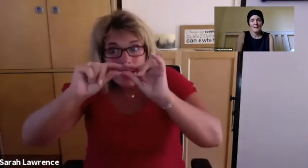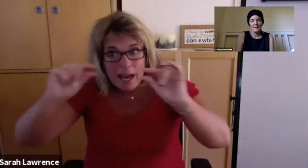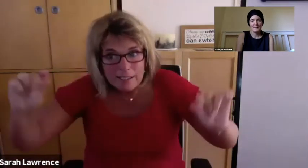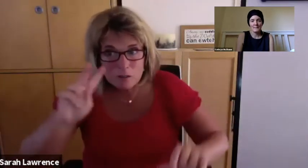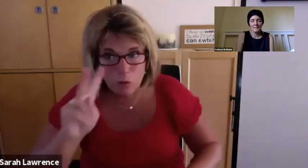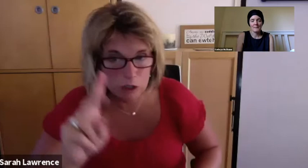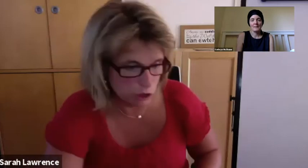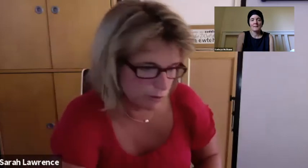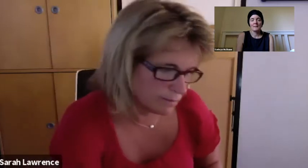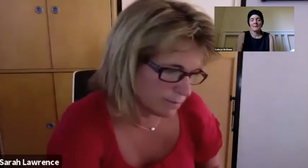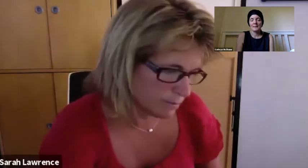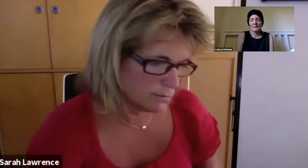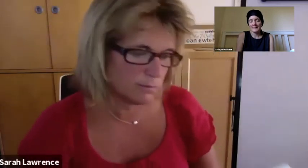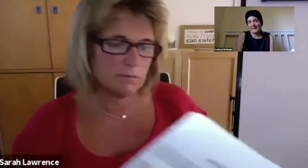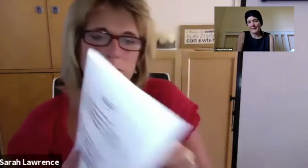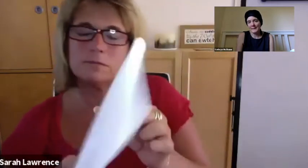Wedyn, yr ail llinell,